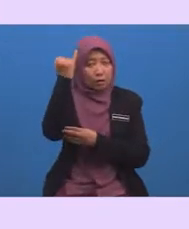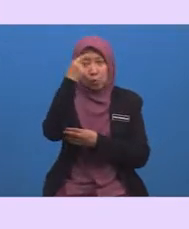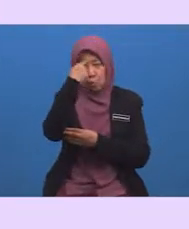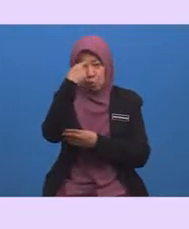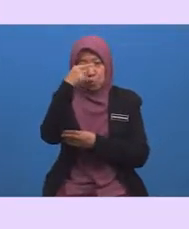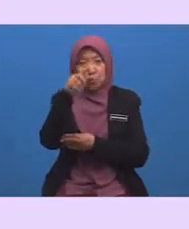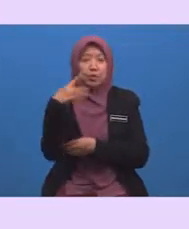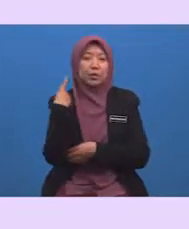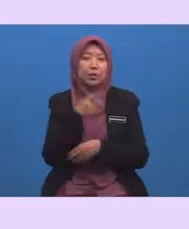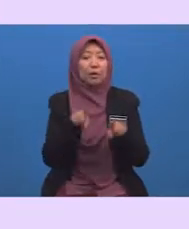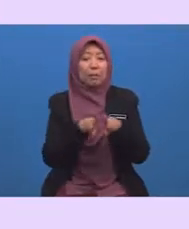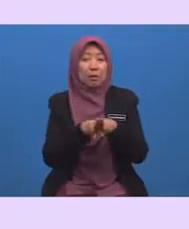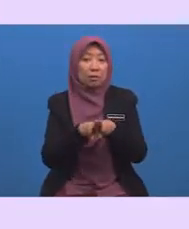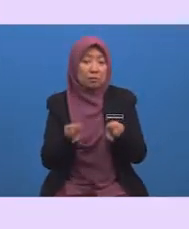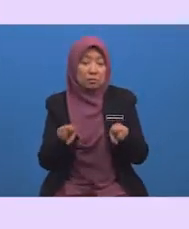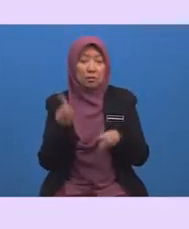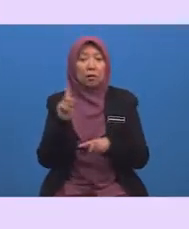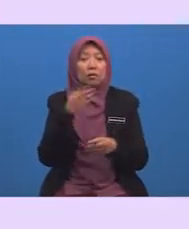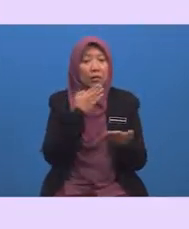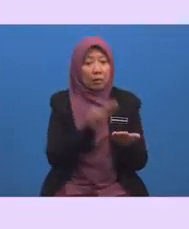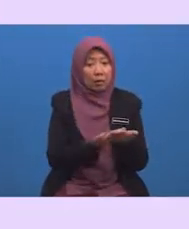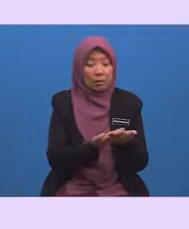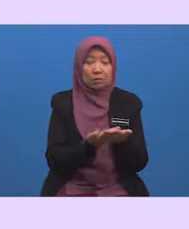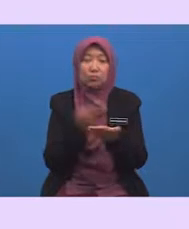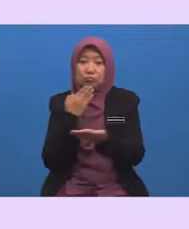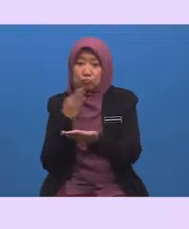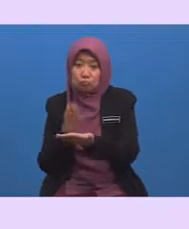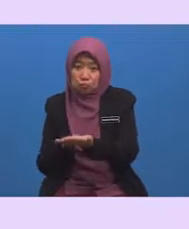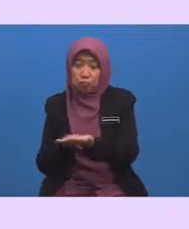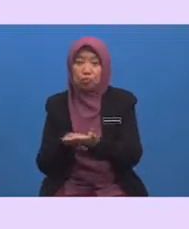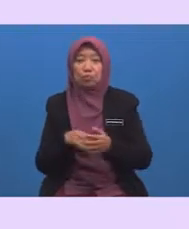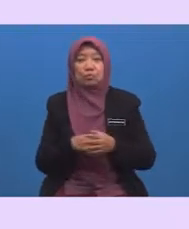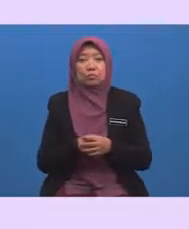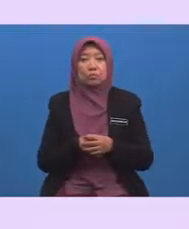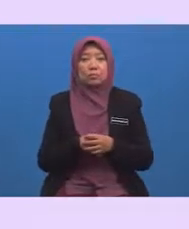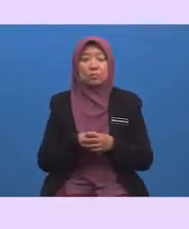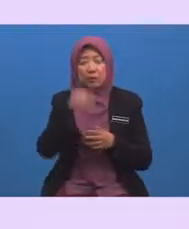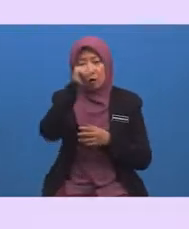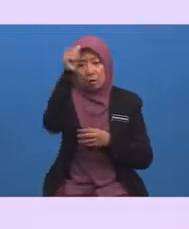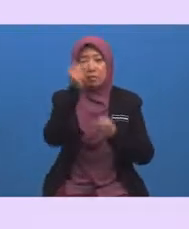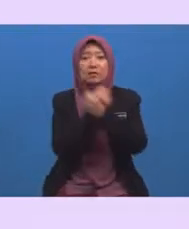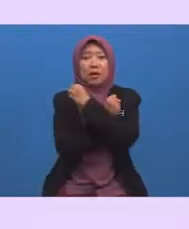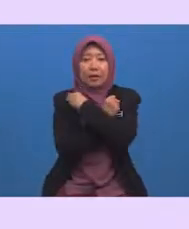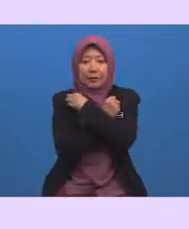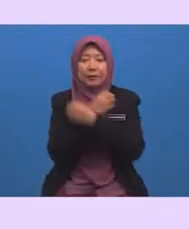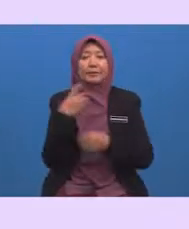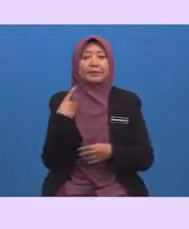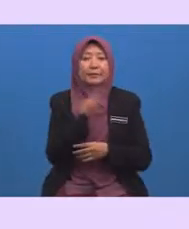kita membezakan yang mana baik dan buruk. Betapa sayangnya Allah kepada